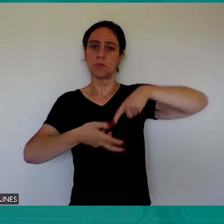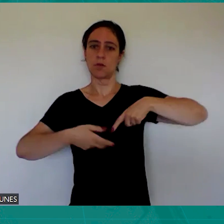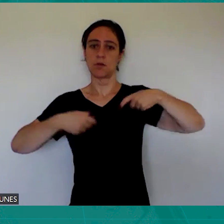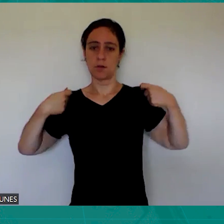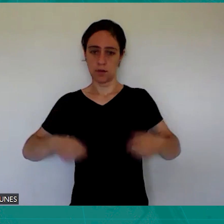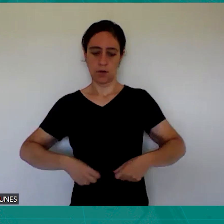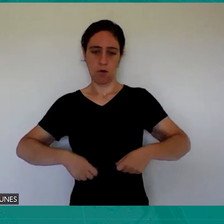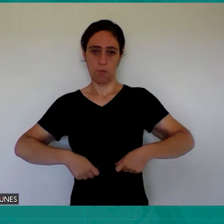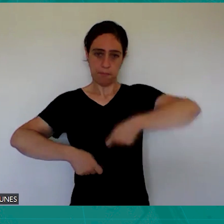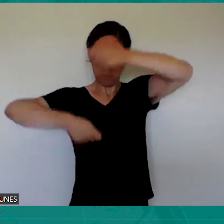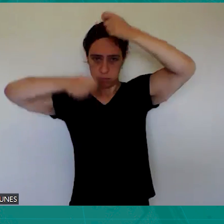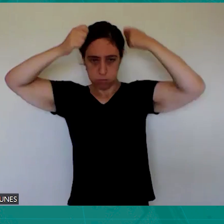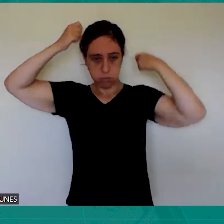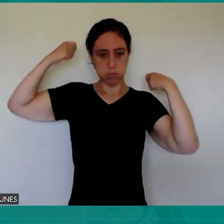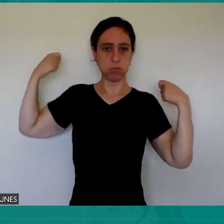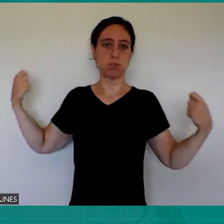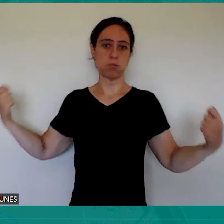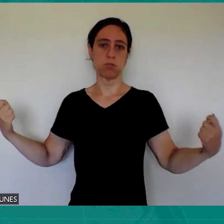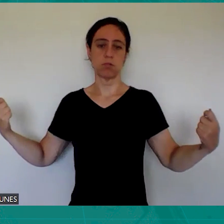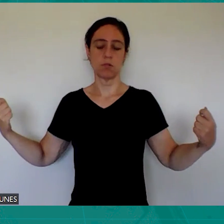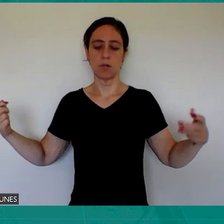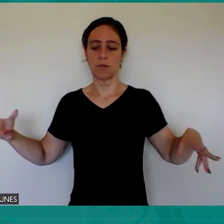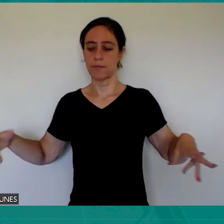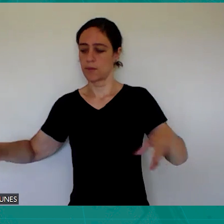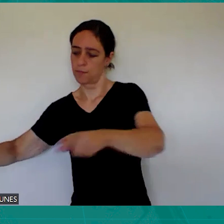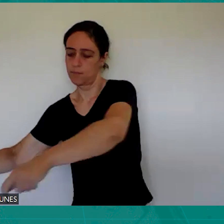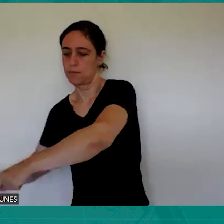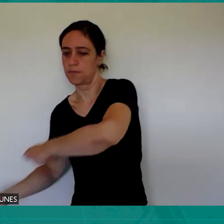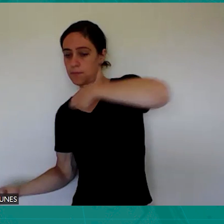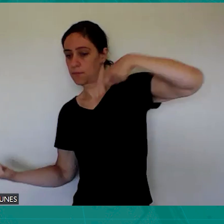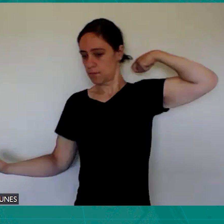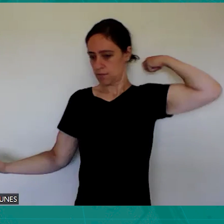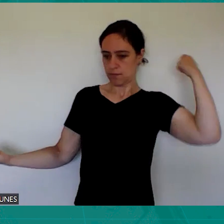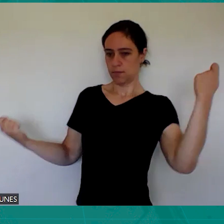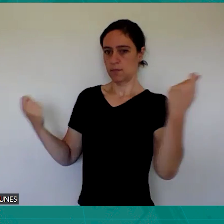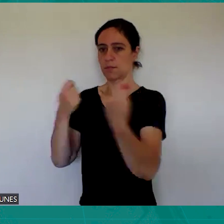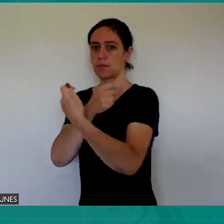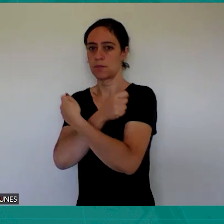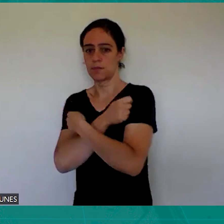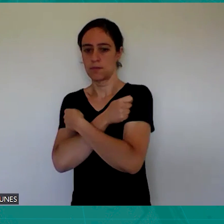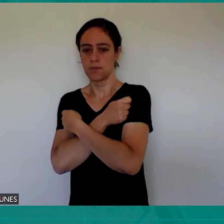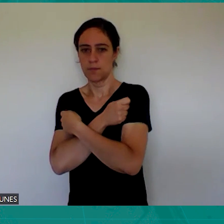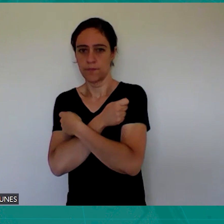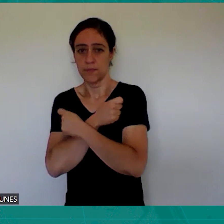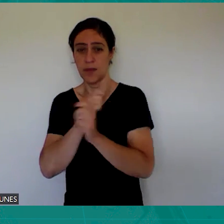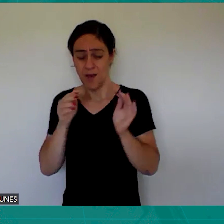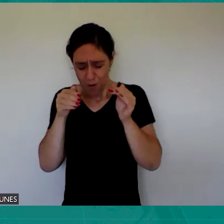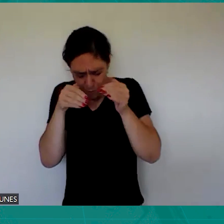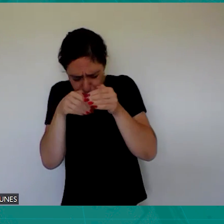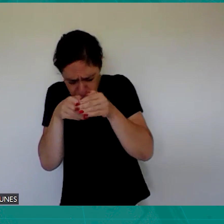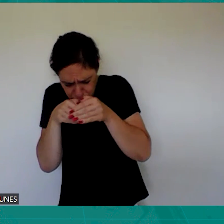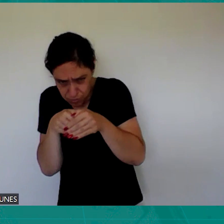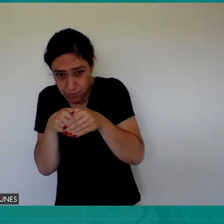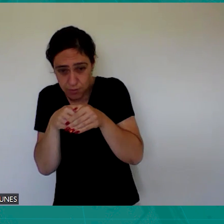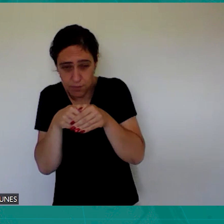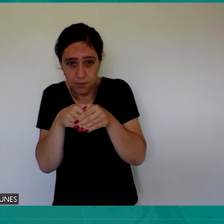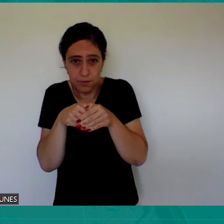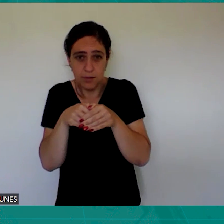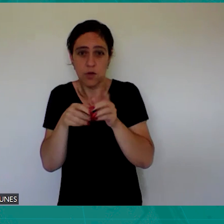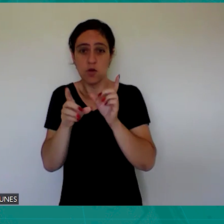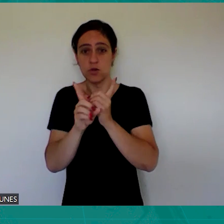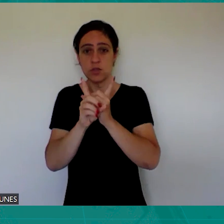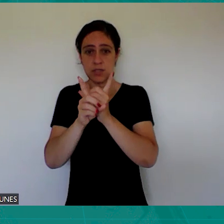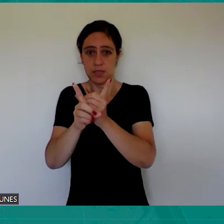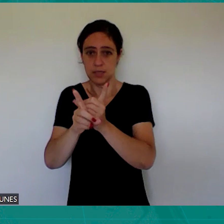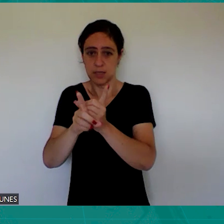ele cingiu com uma toalha, abaixou-se, se humilhou, lavando os pés dos